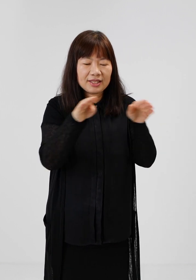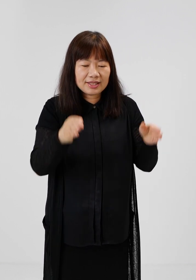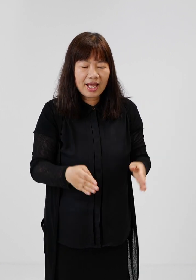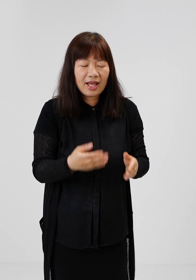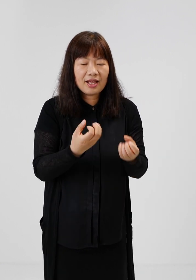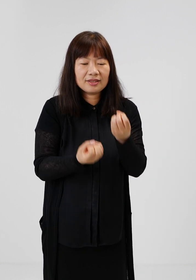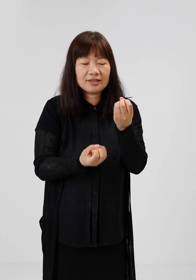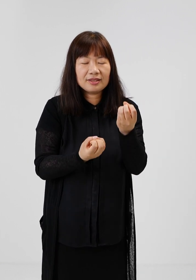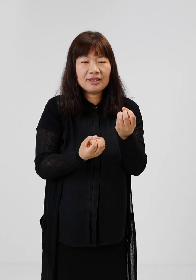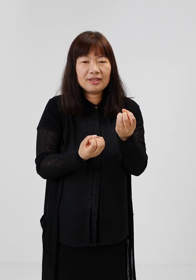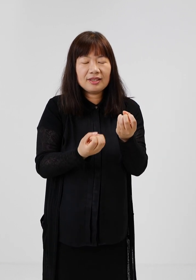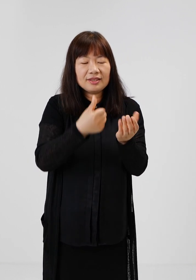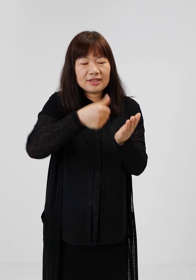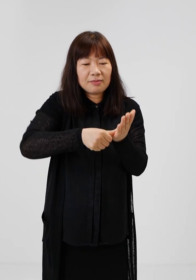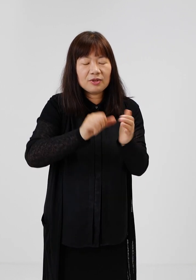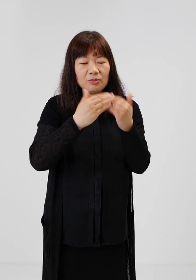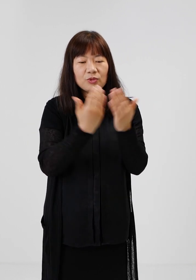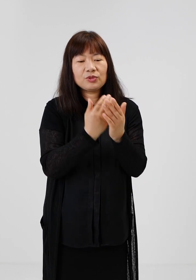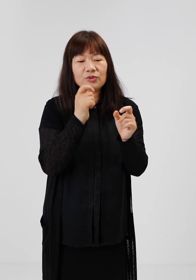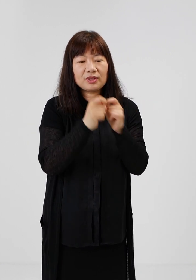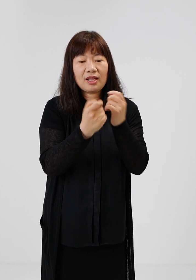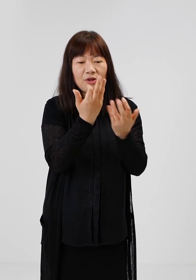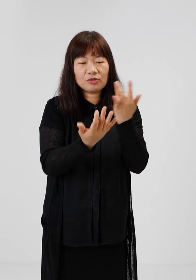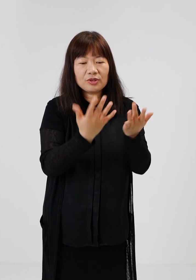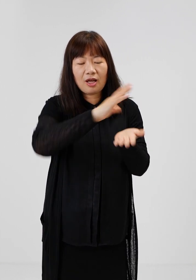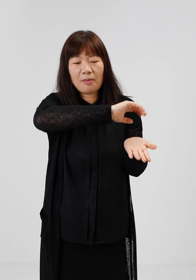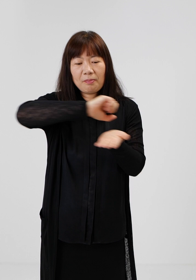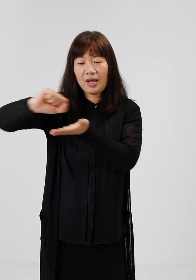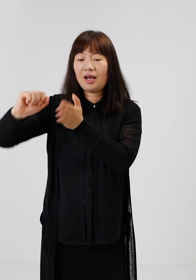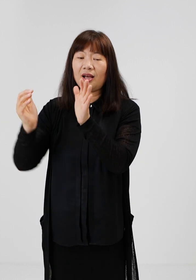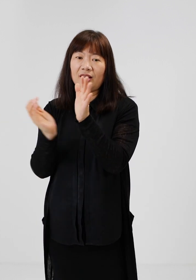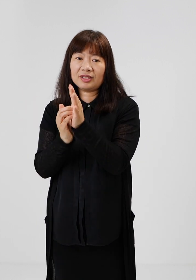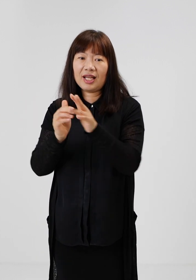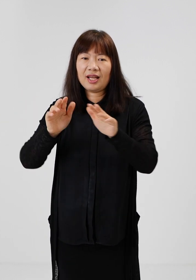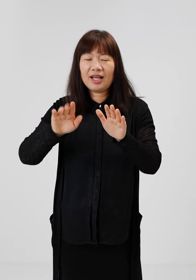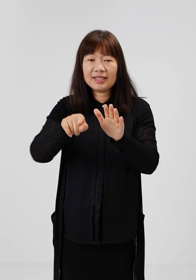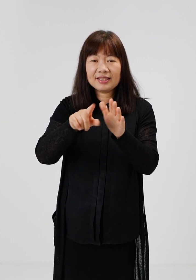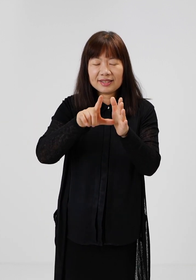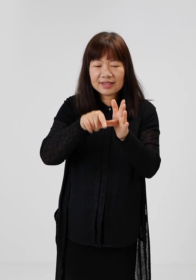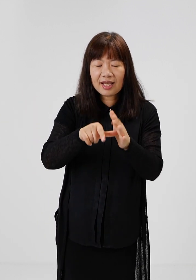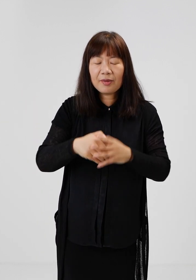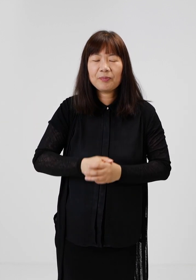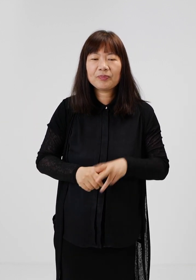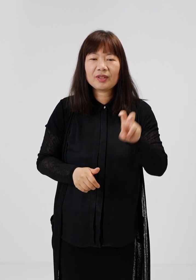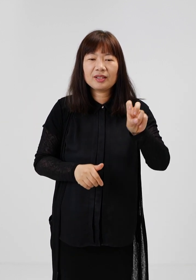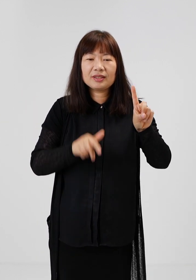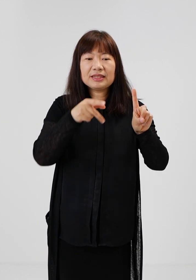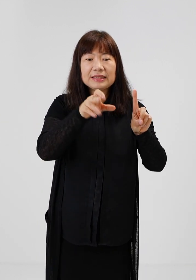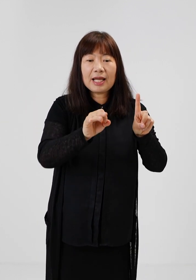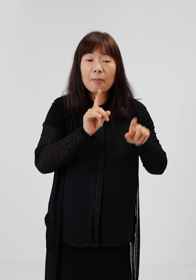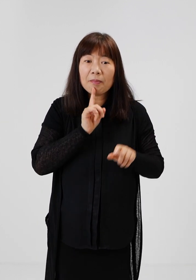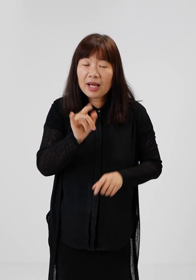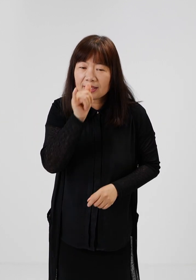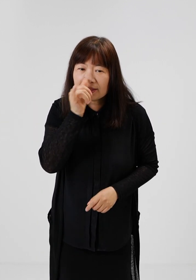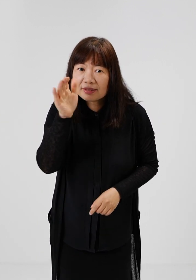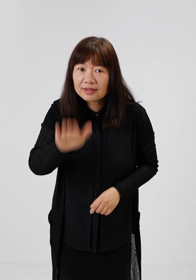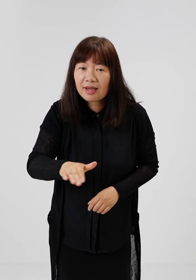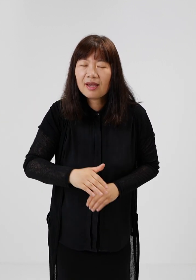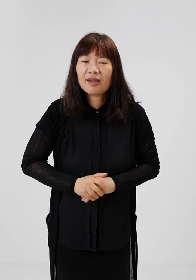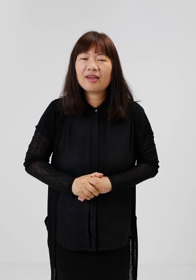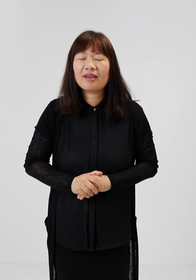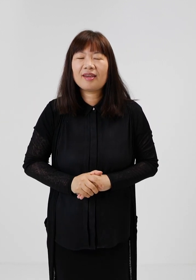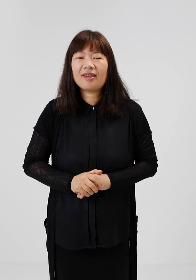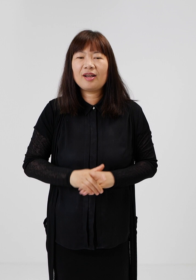제물을 다 태우셔서 받으셨습니다. 이때 이게 21장 얘기거든요.